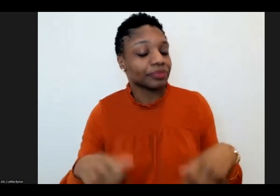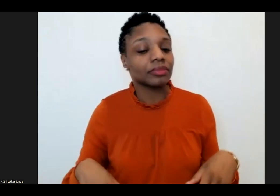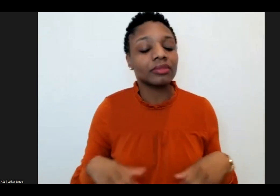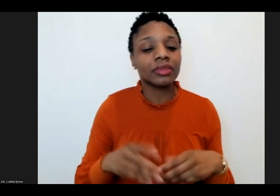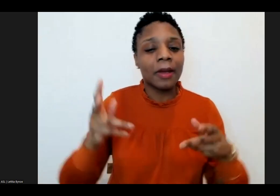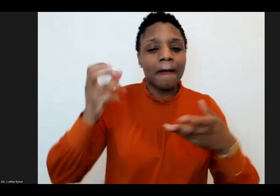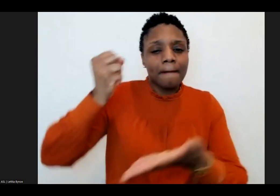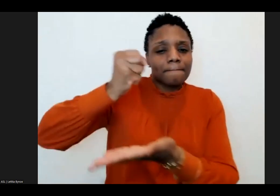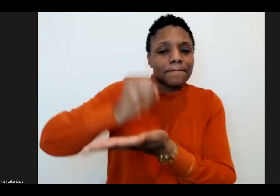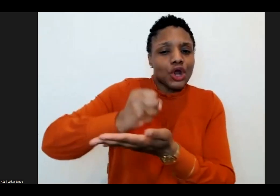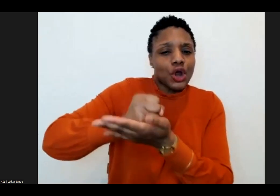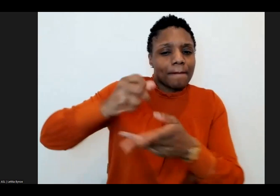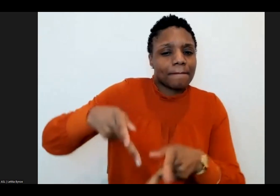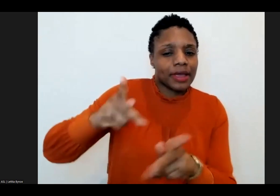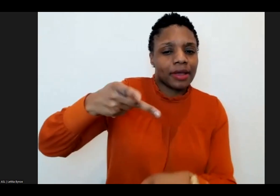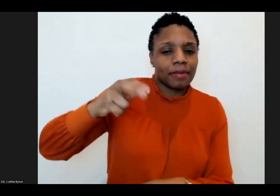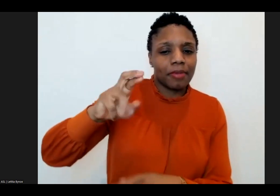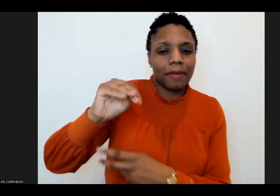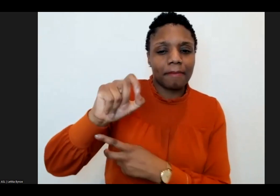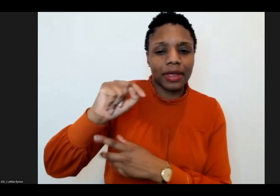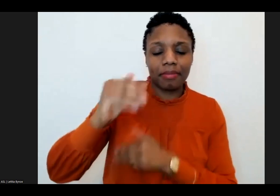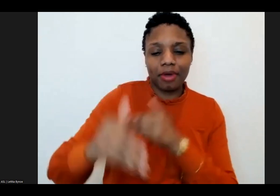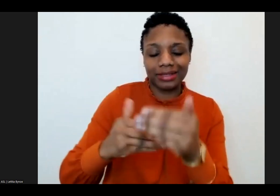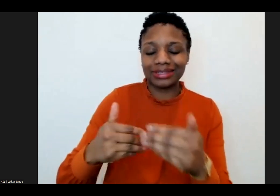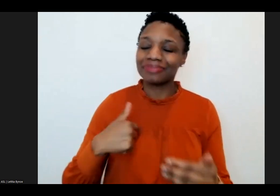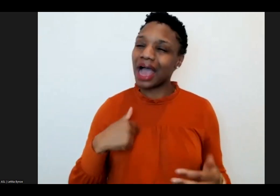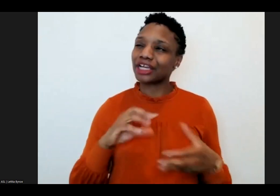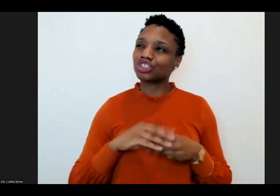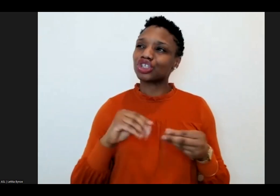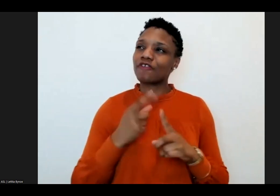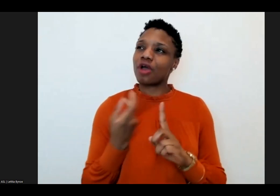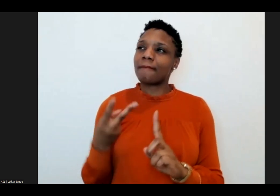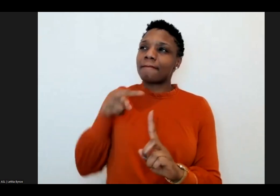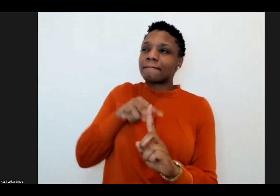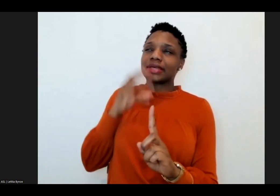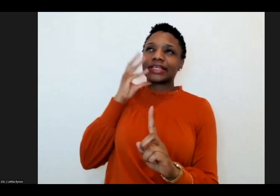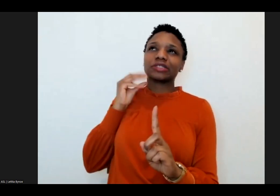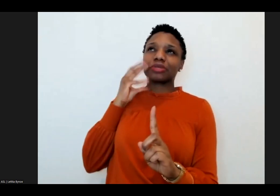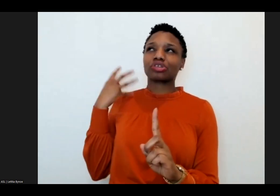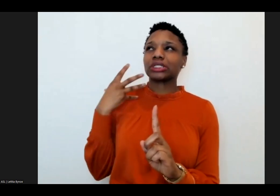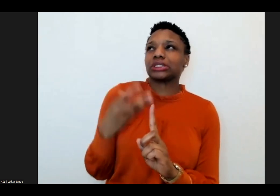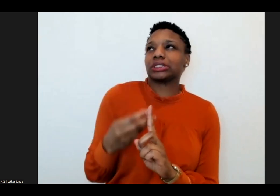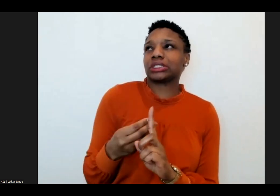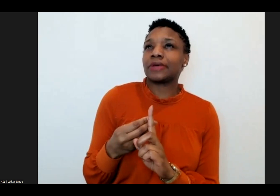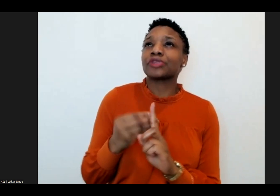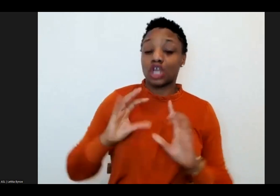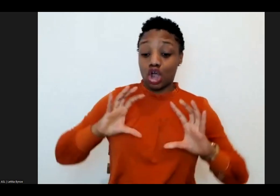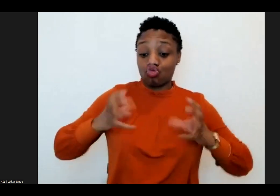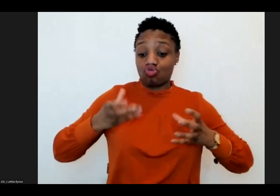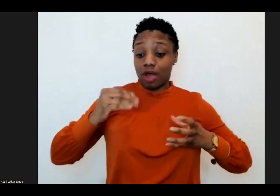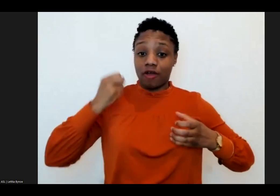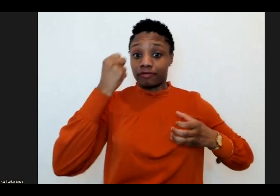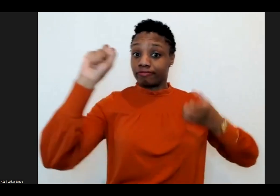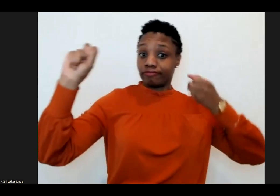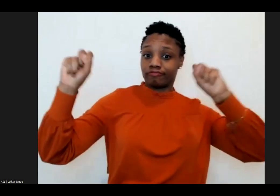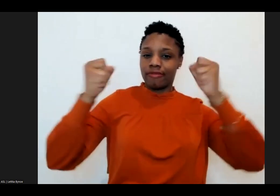ustedes puedan dirigir ese problema pronto que es lo de los permisos eh